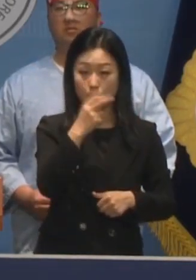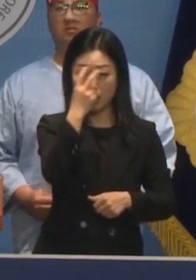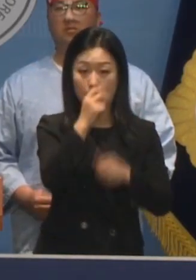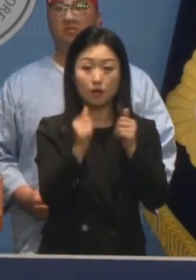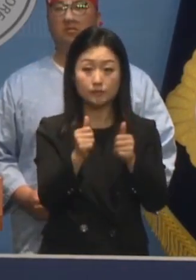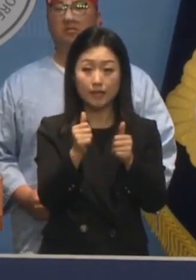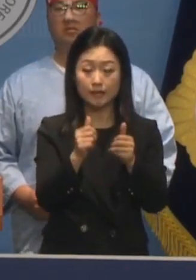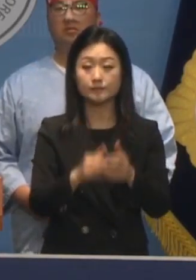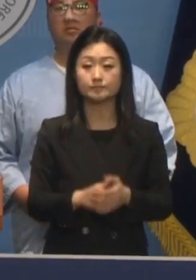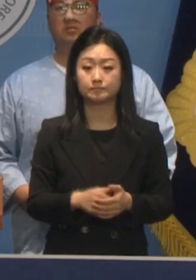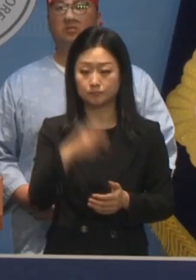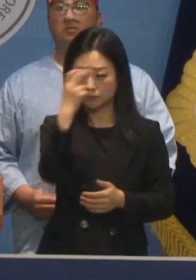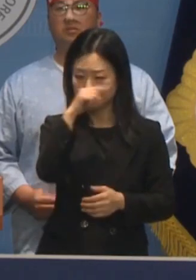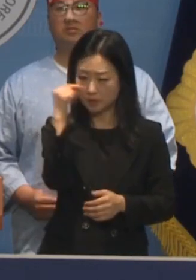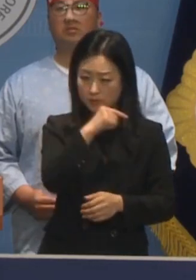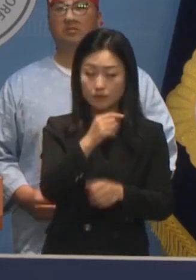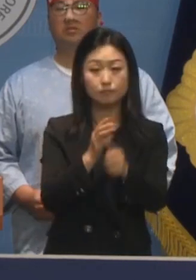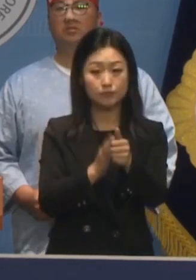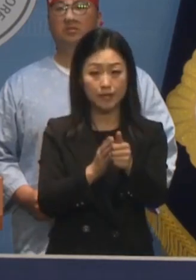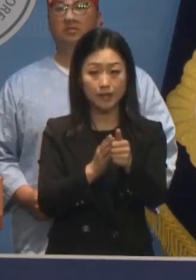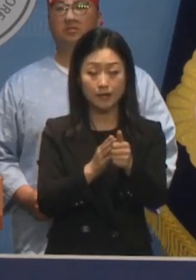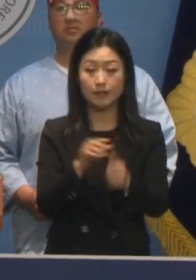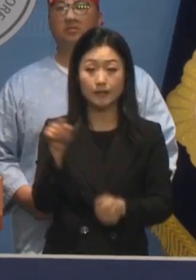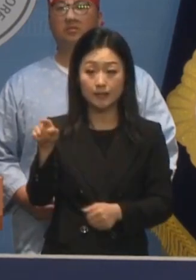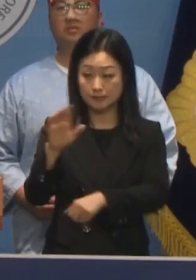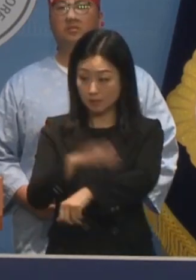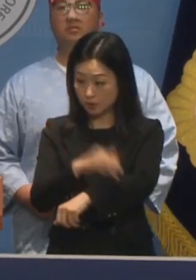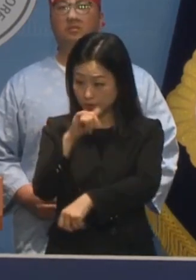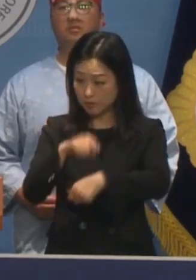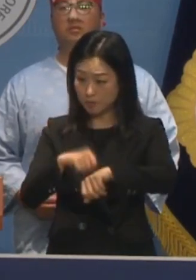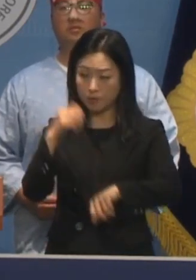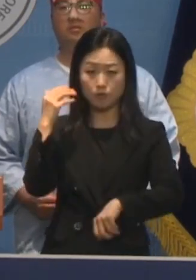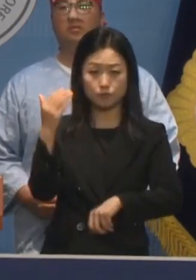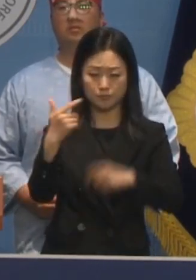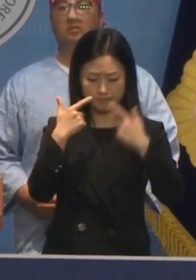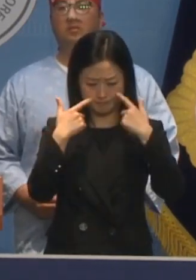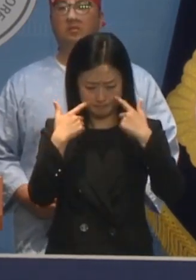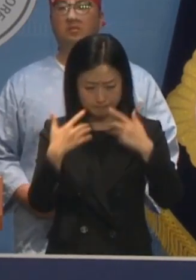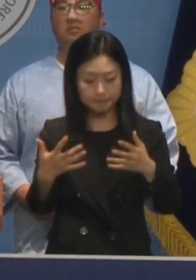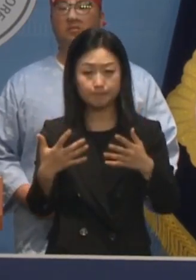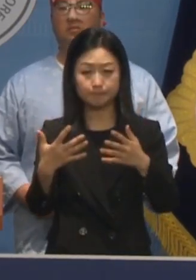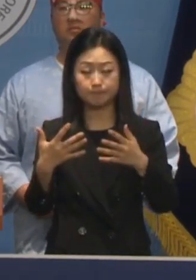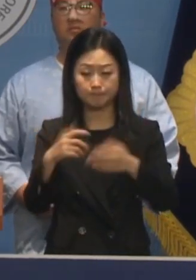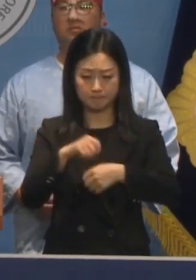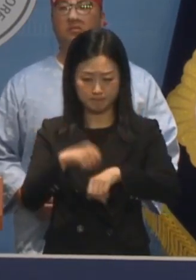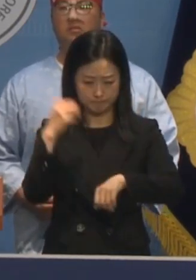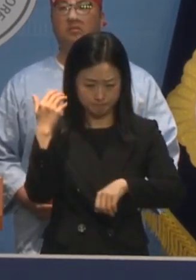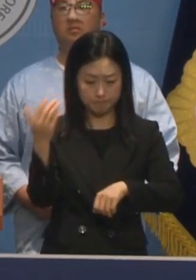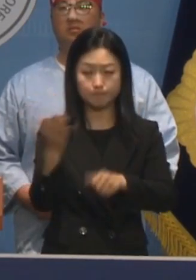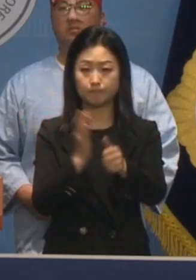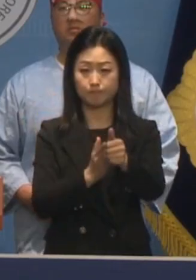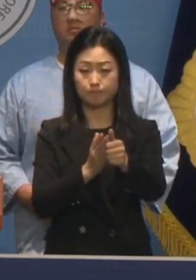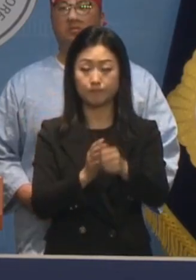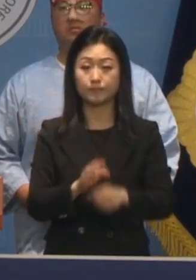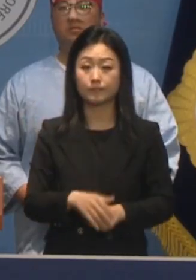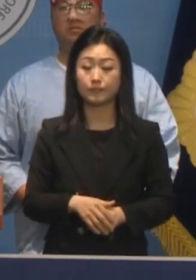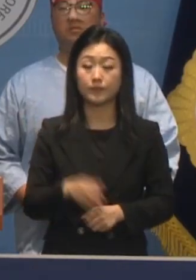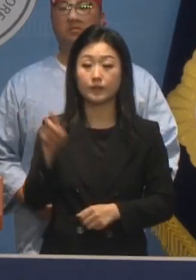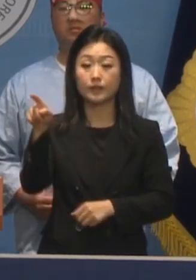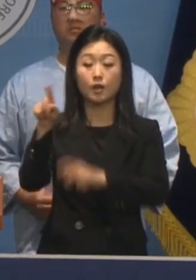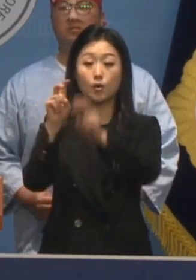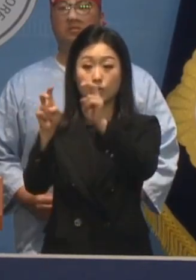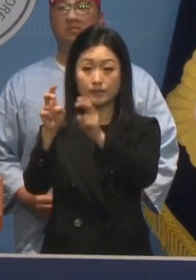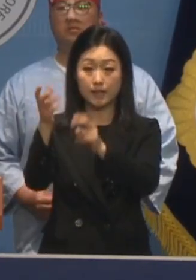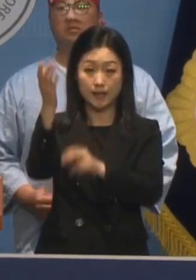이 사태에 대해 철저히 조사하고 관련자의 범법 행위를 낱낱이 밝혀 처벌해야 합니다. 현대중공업 경영진의